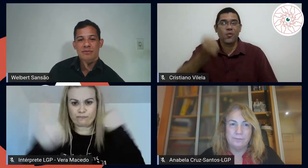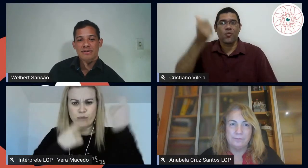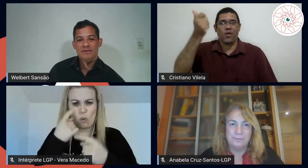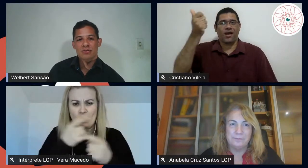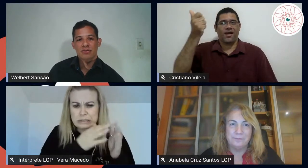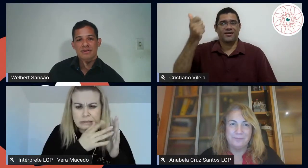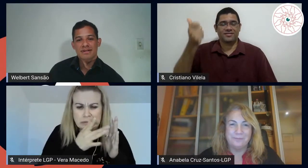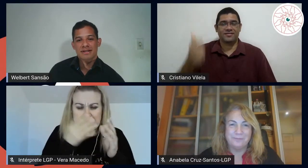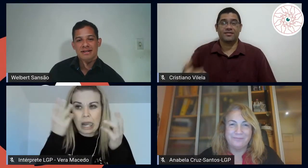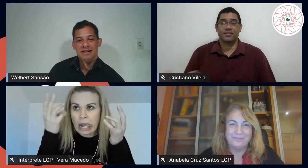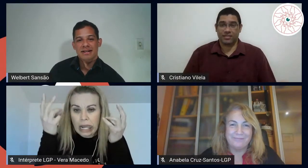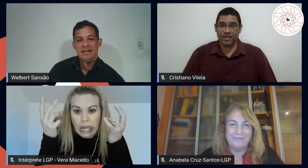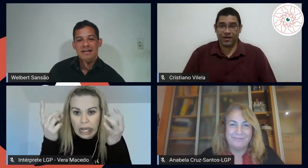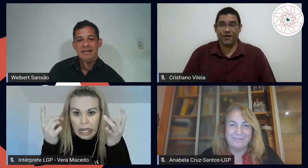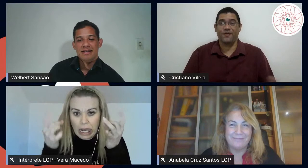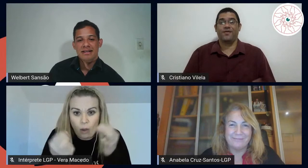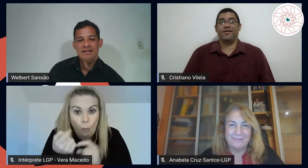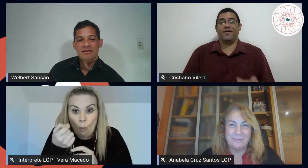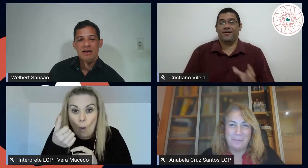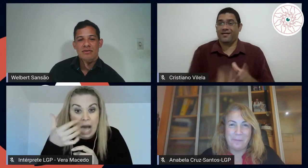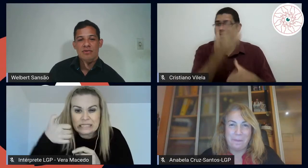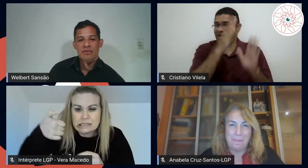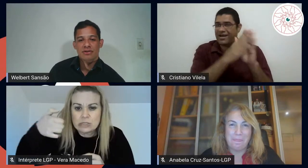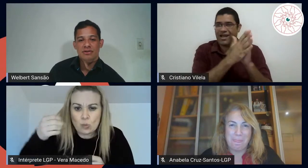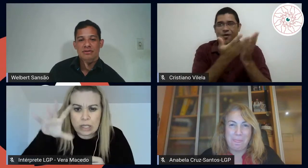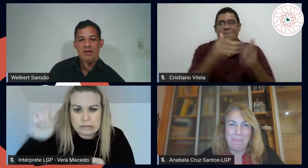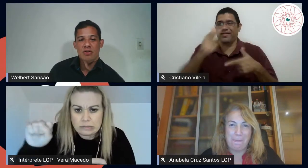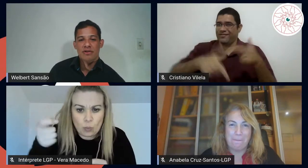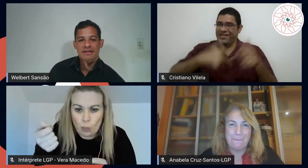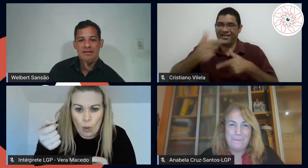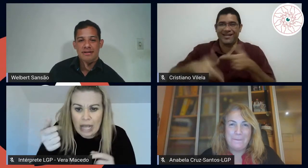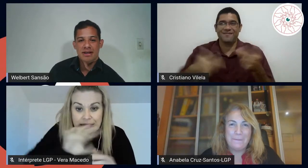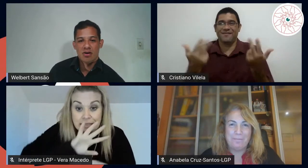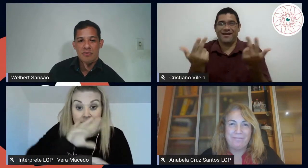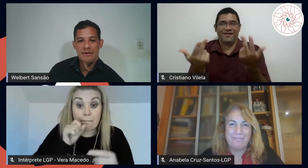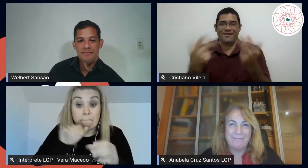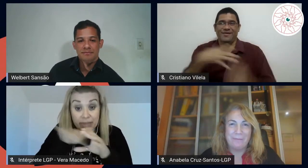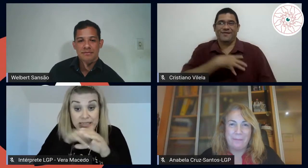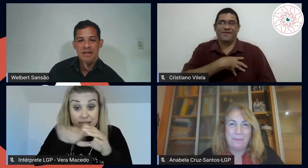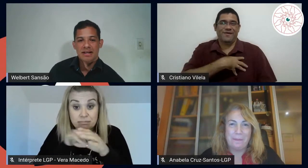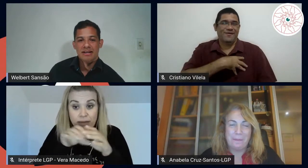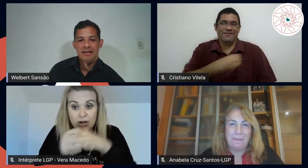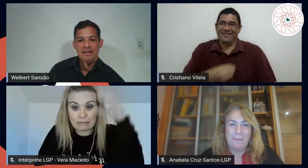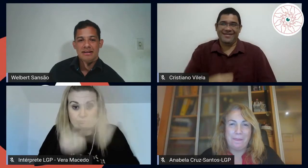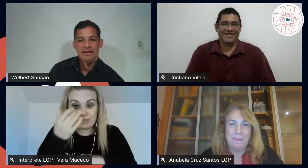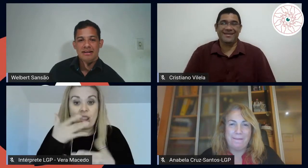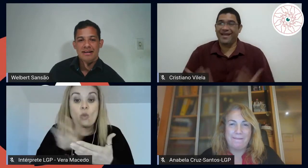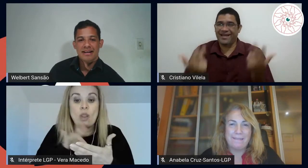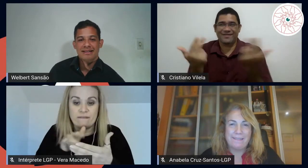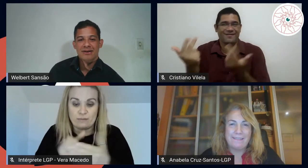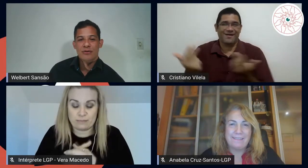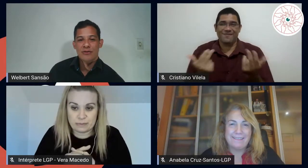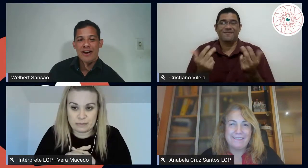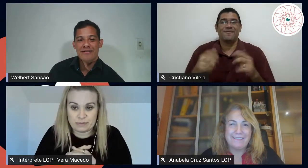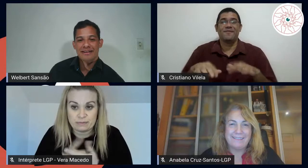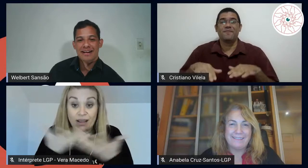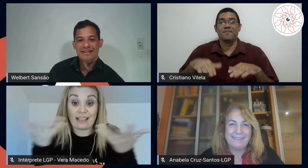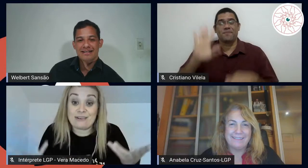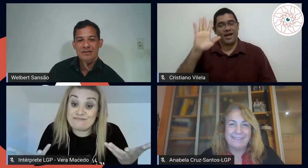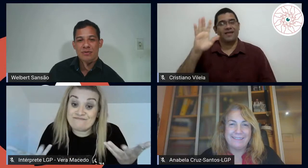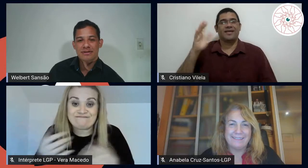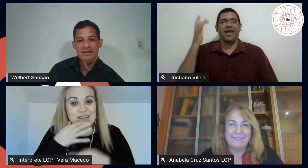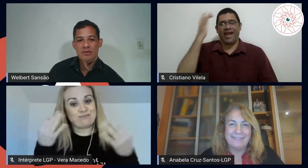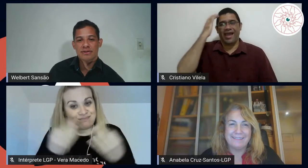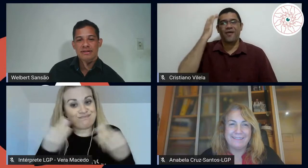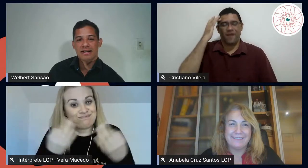50 pessoas que estiveram envolvido na confecção dessa obra. Então, é